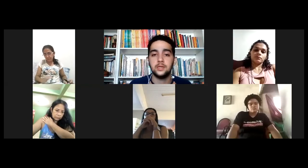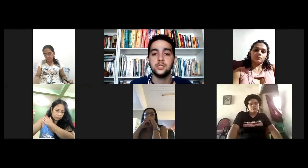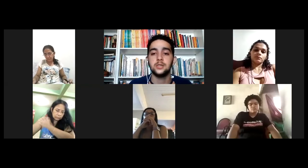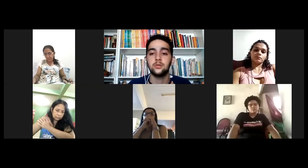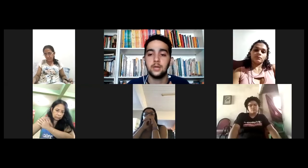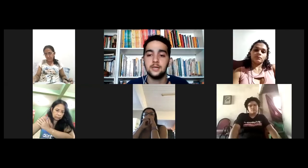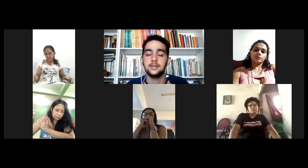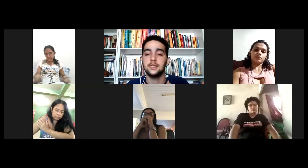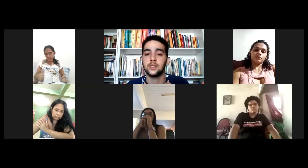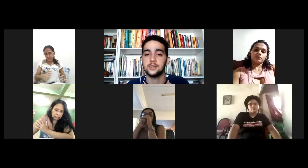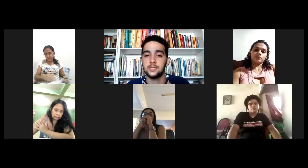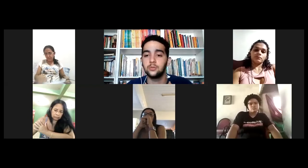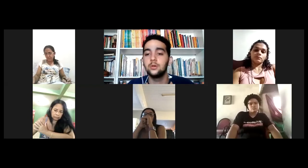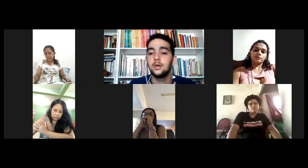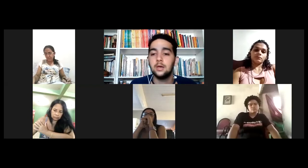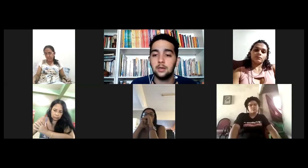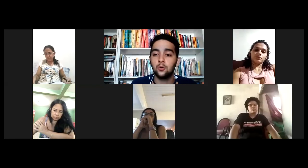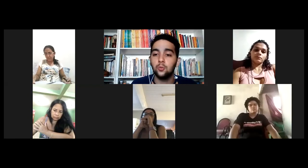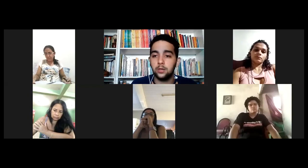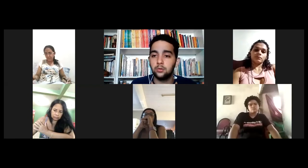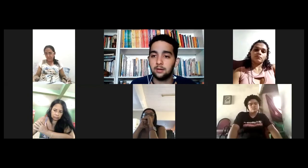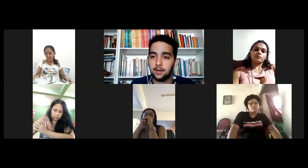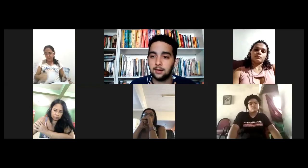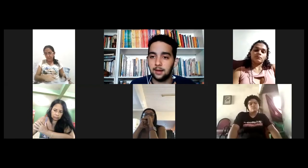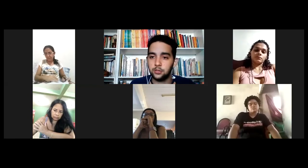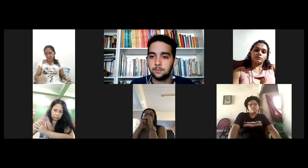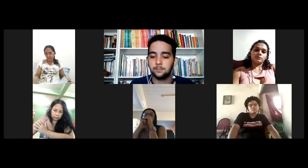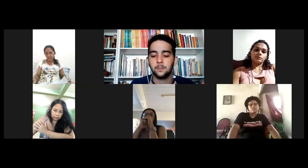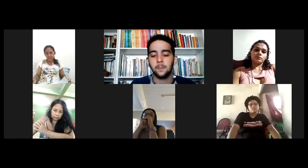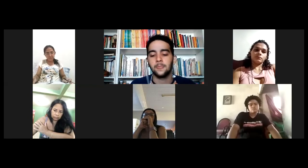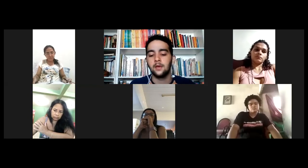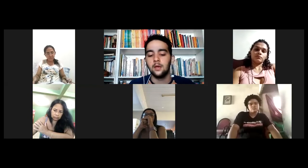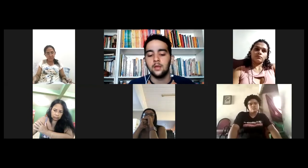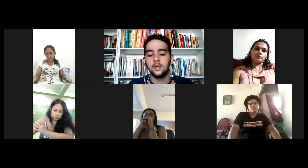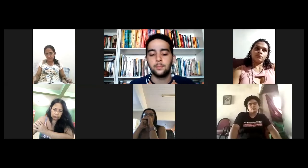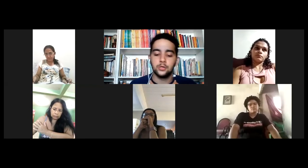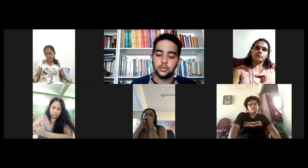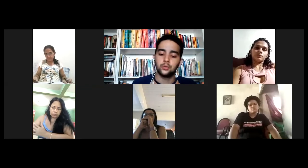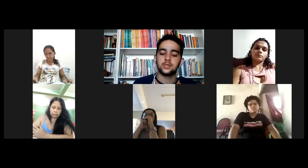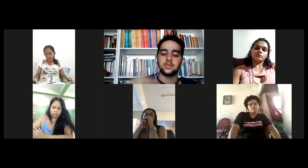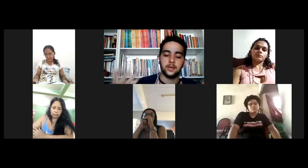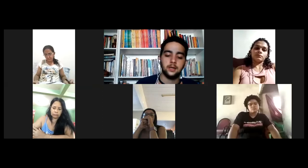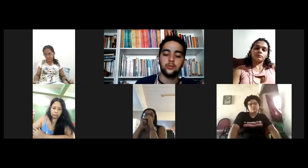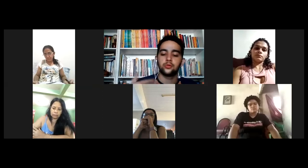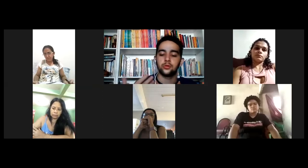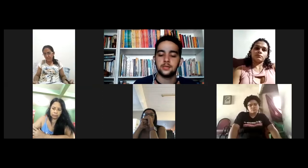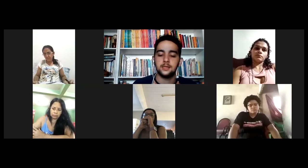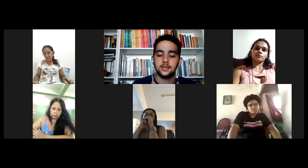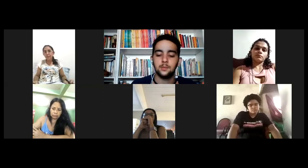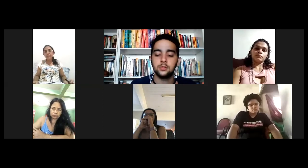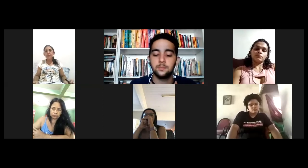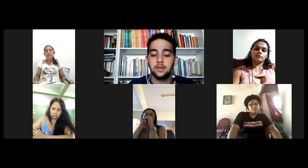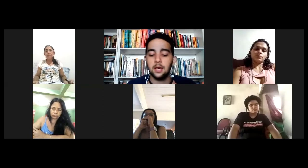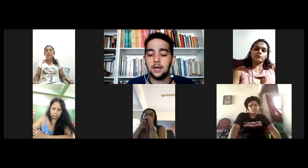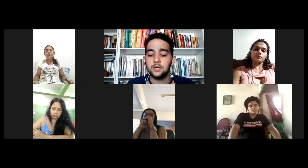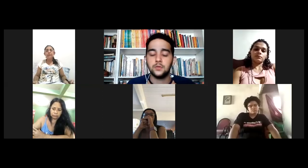os ouvintes, isso não quer dizer que ele está sendo incluído na realidade. Depois de todos esses períodos, todos esses